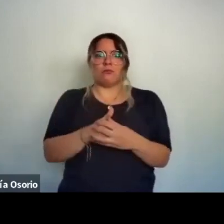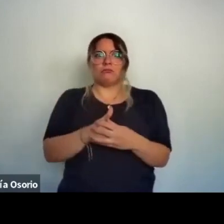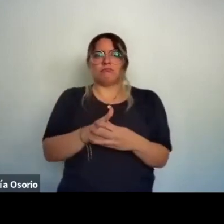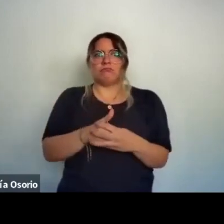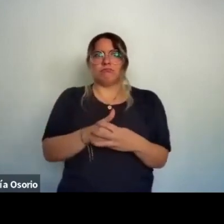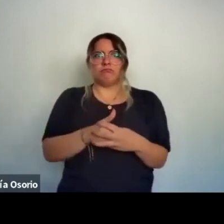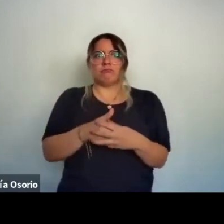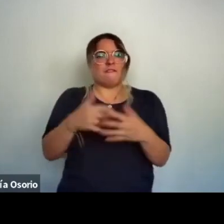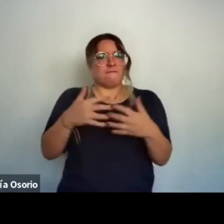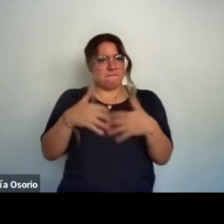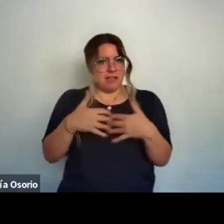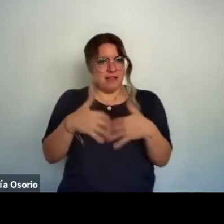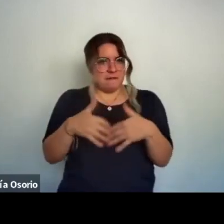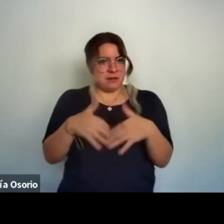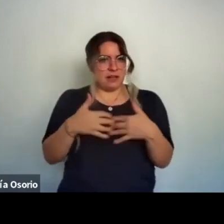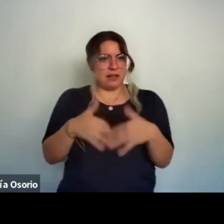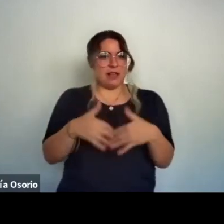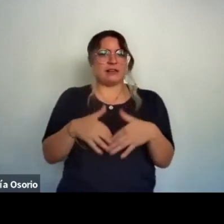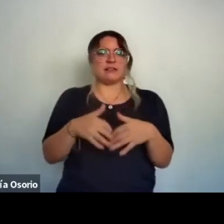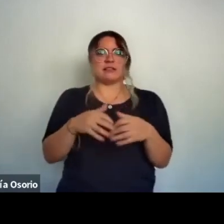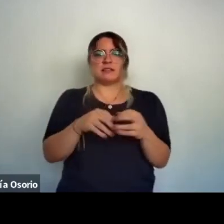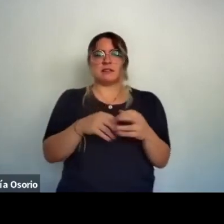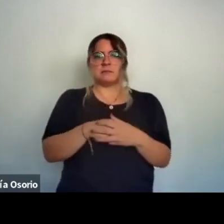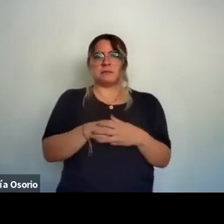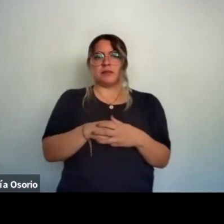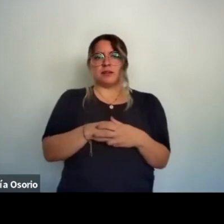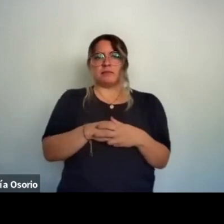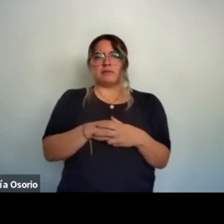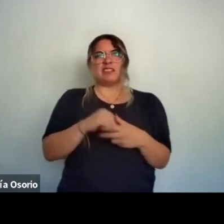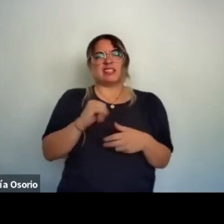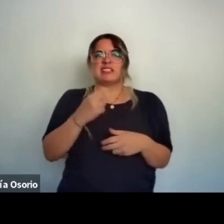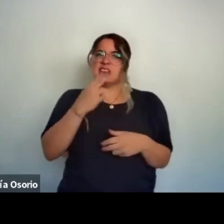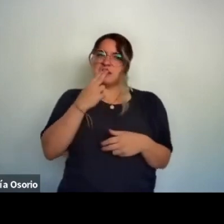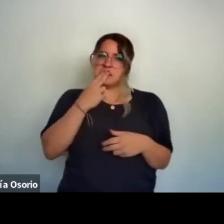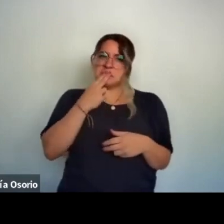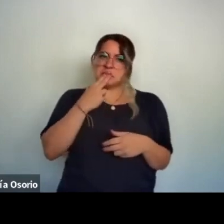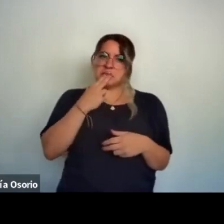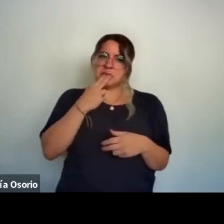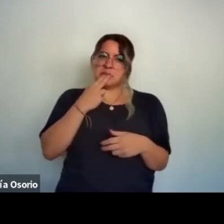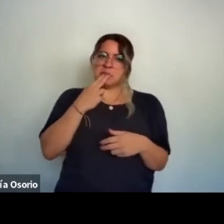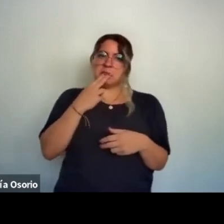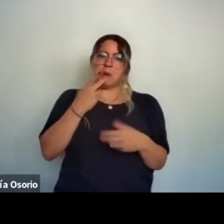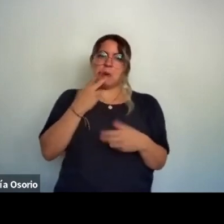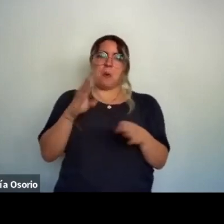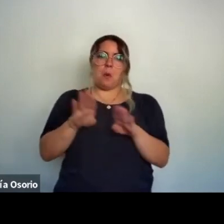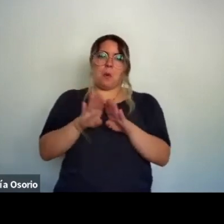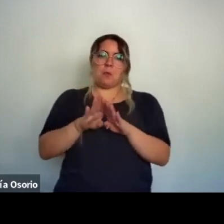en fábricas y minas. Esto sirve como una seguridad